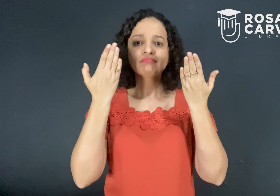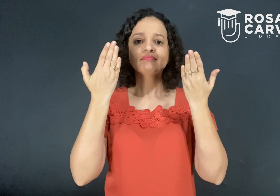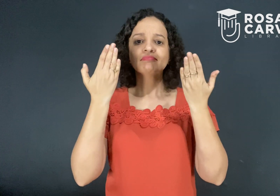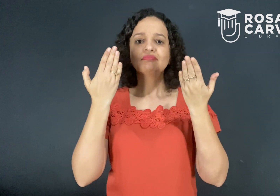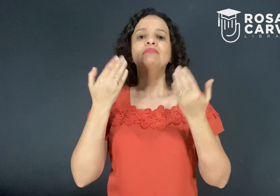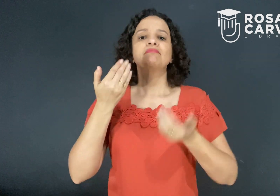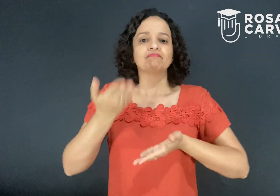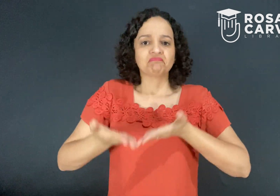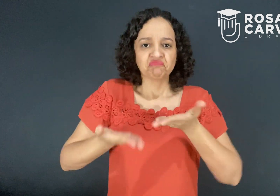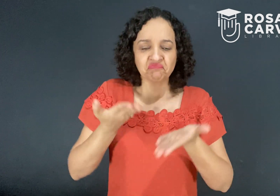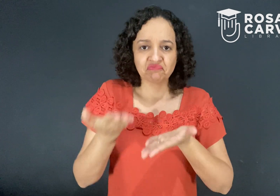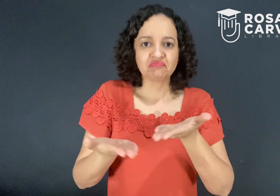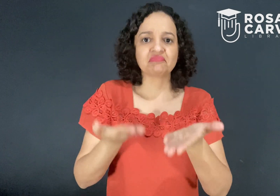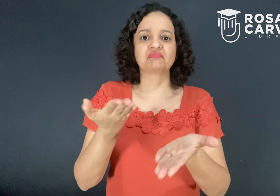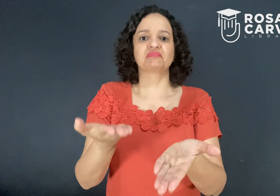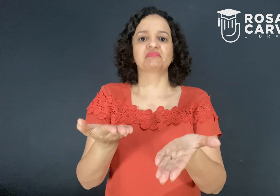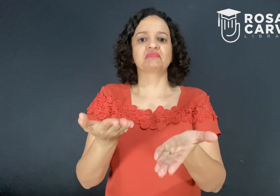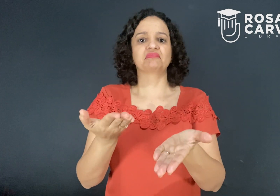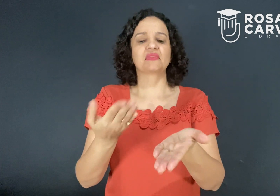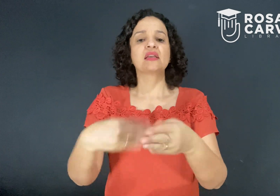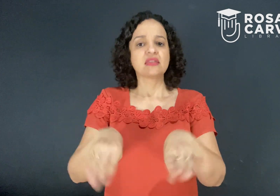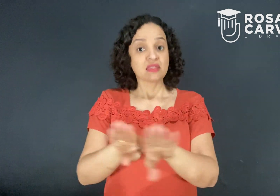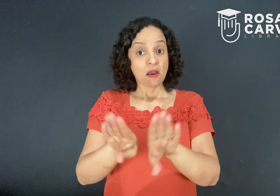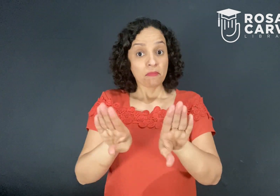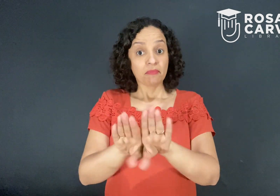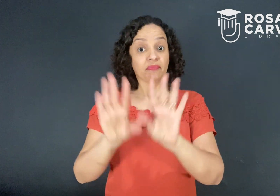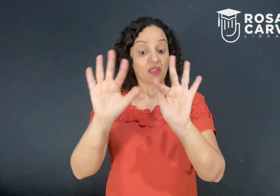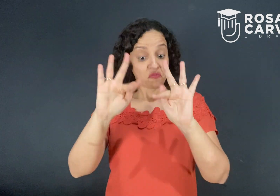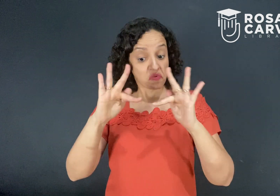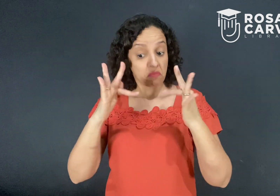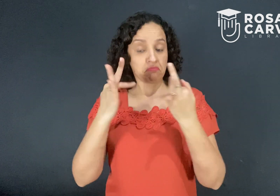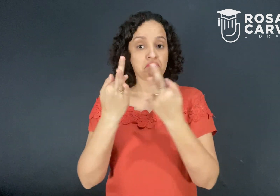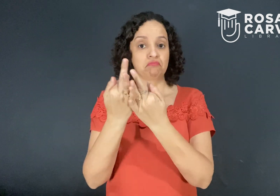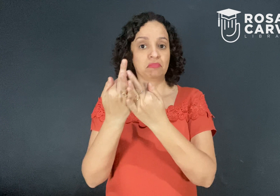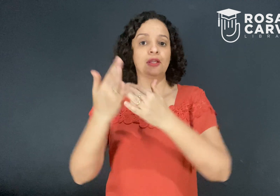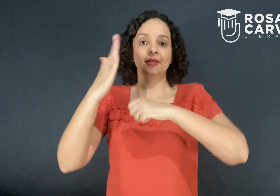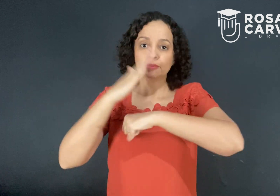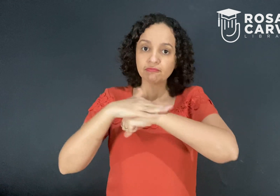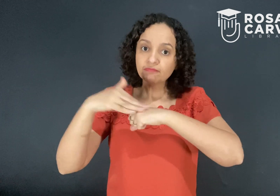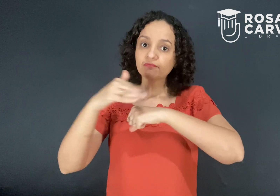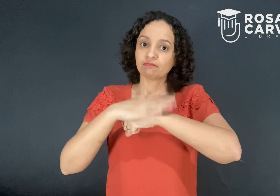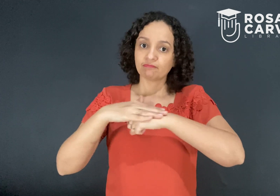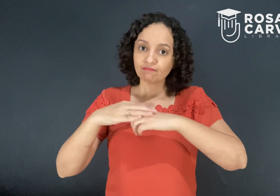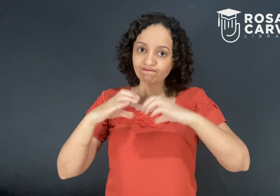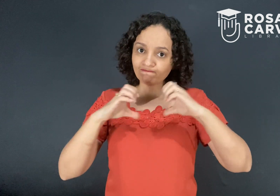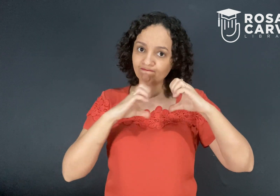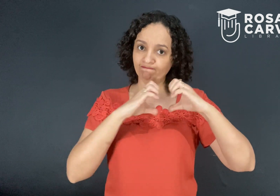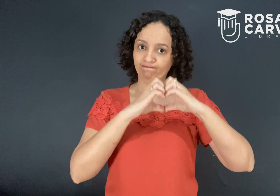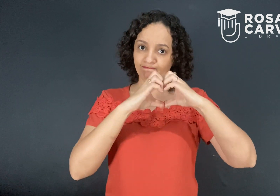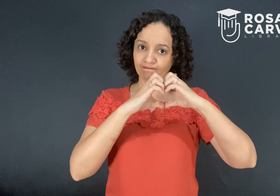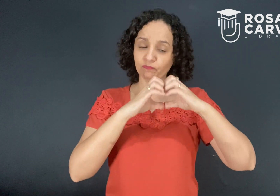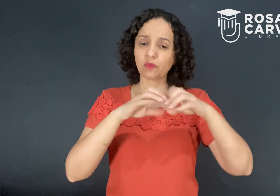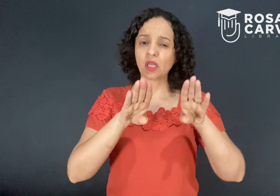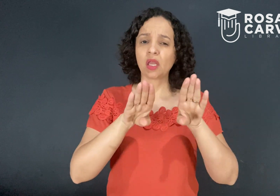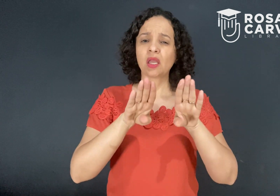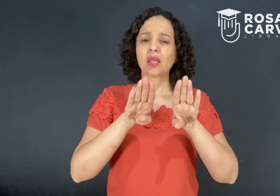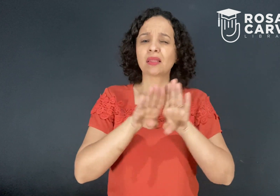terapeuta, fiz a psicoterapia, teve o acolhimento da família, o amor e